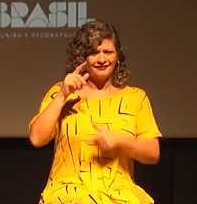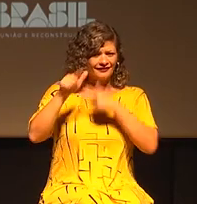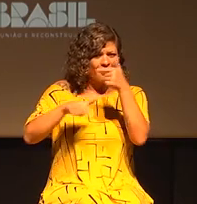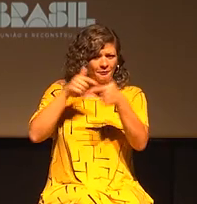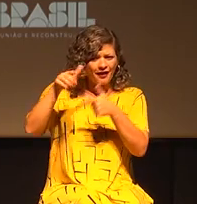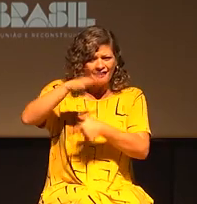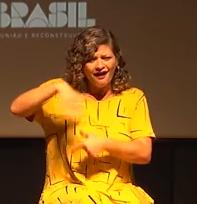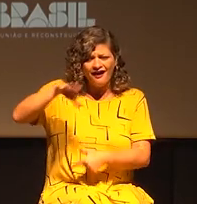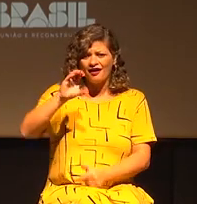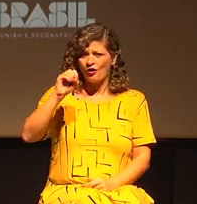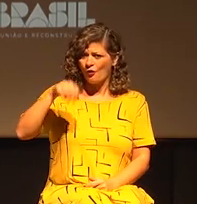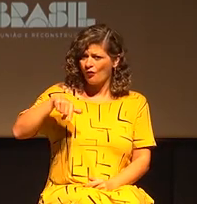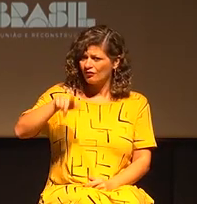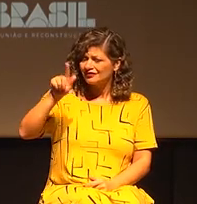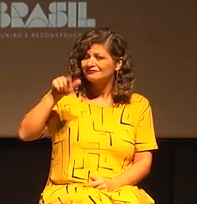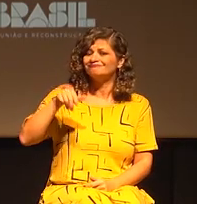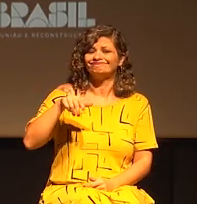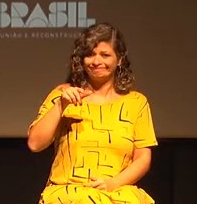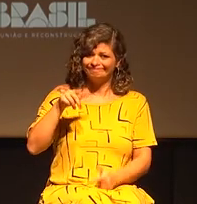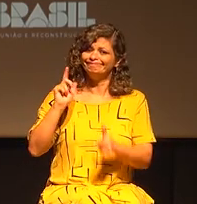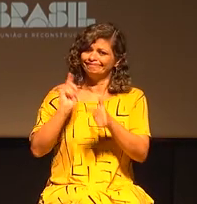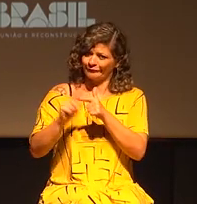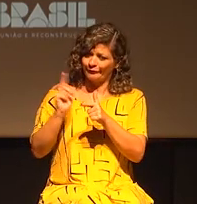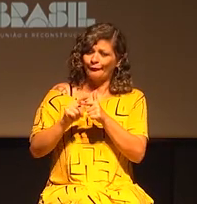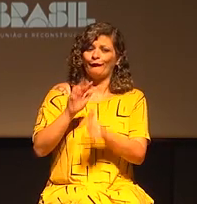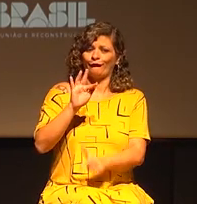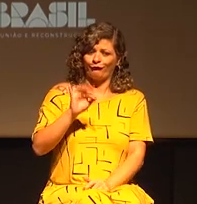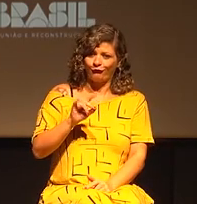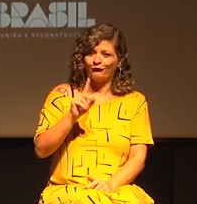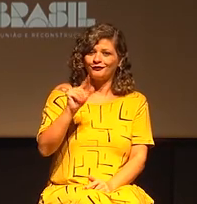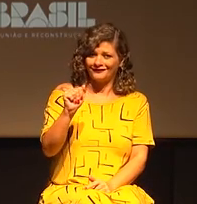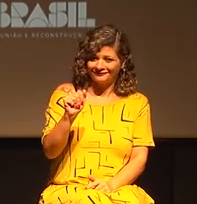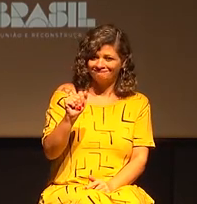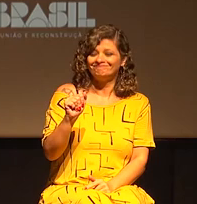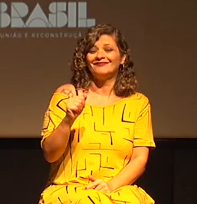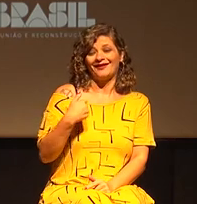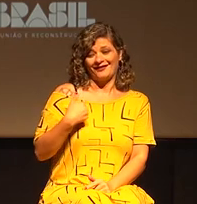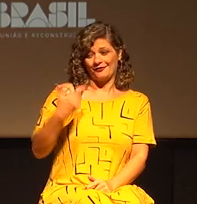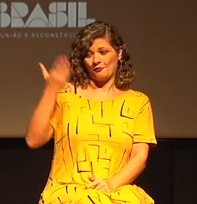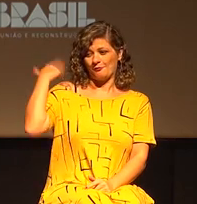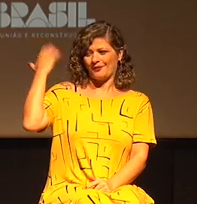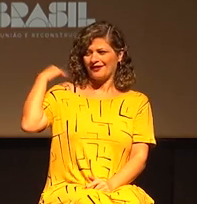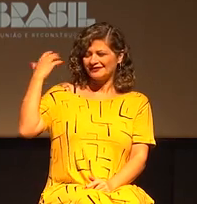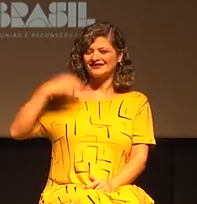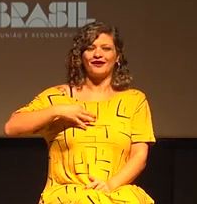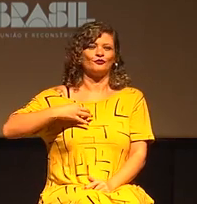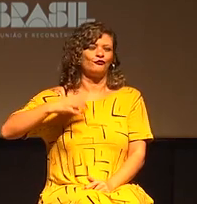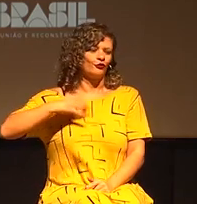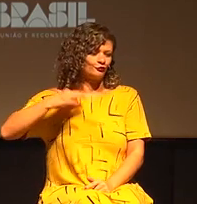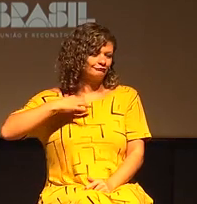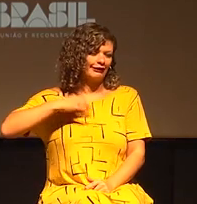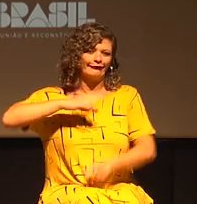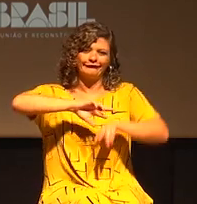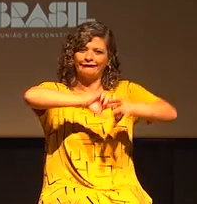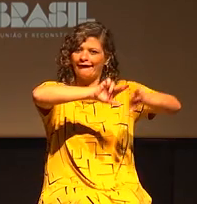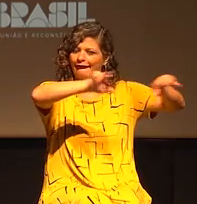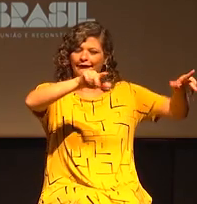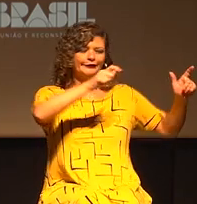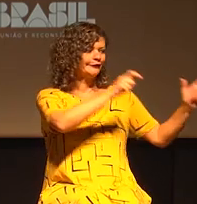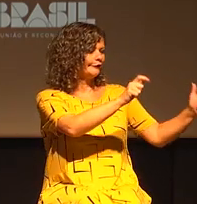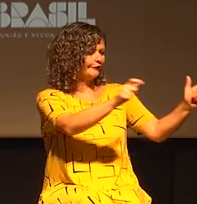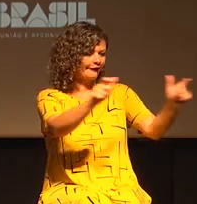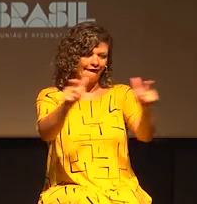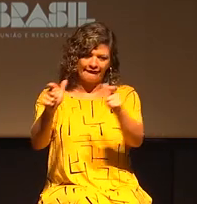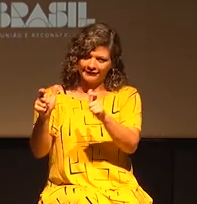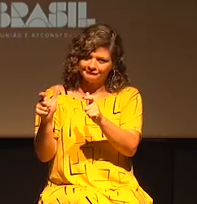é e porque eu era voluntária de vários lugares eh E